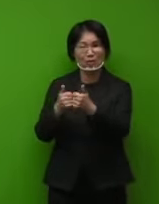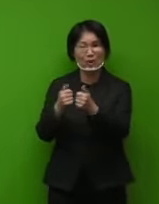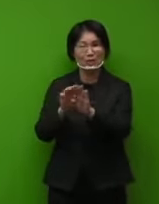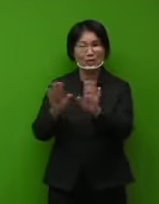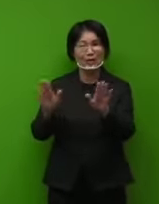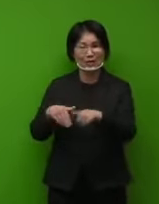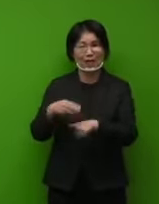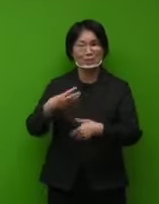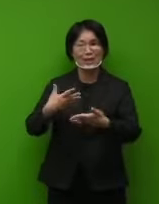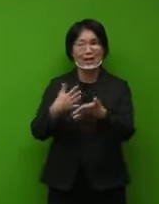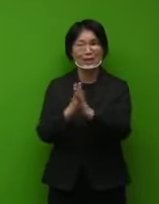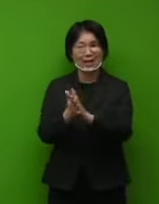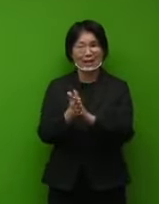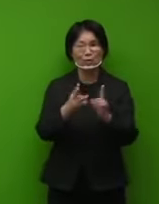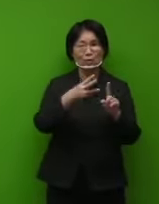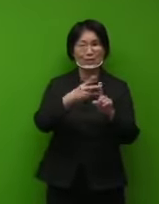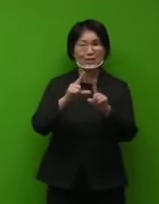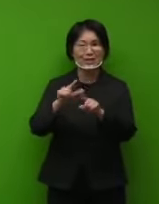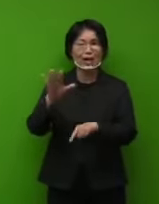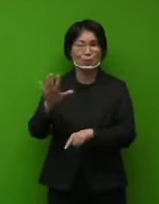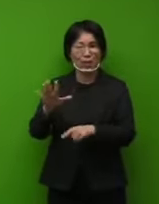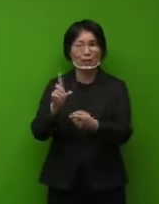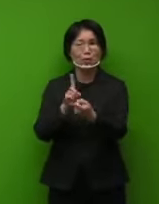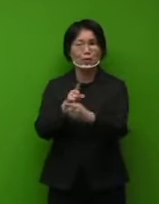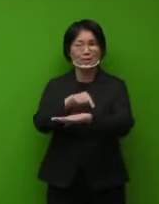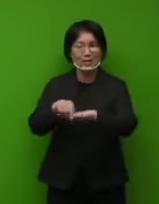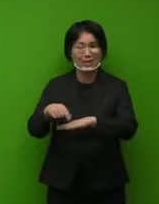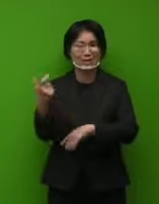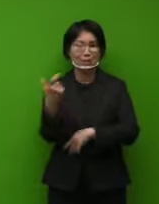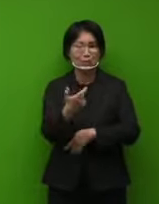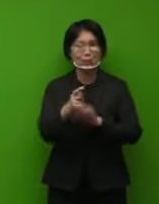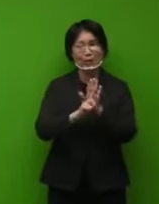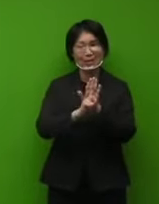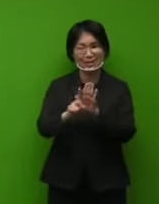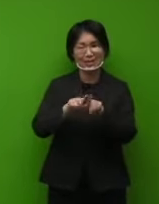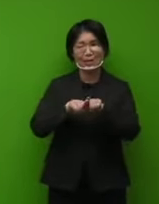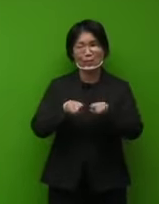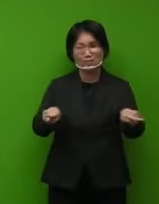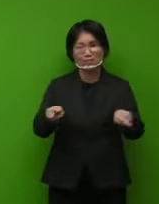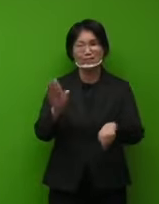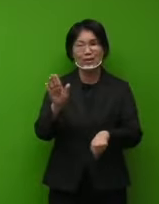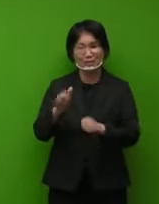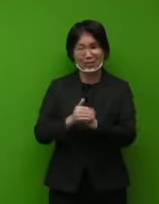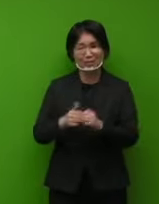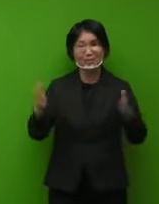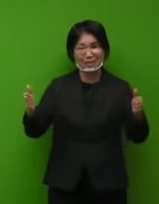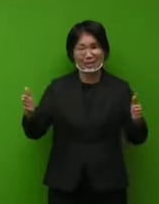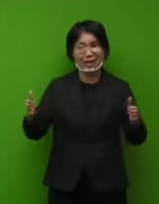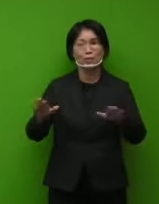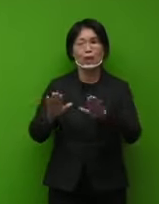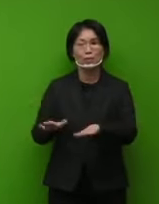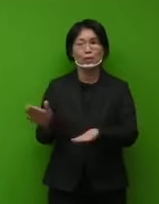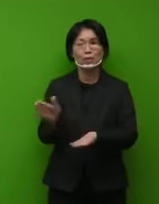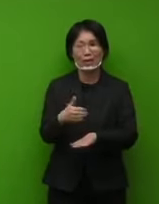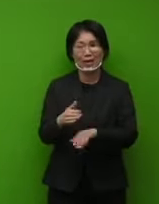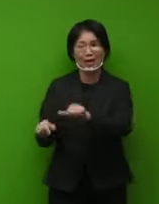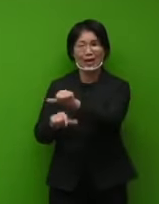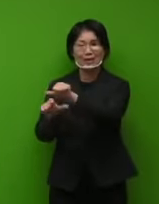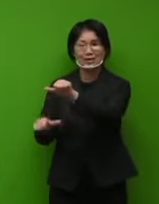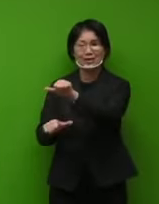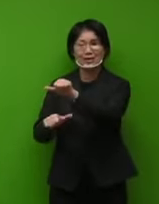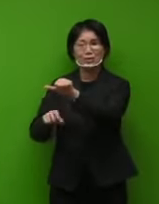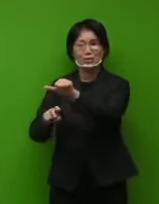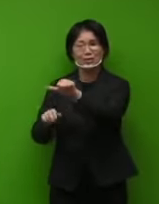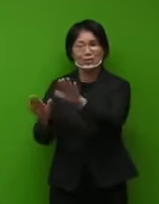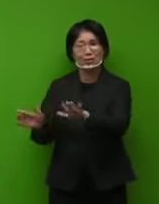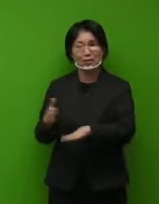重県でも BA.5 対策強化宣言を出すということで、期間は今日から8月の21日